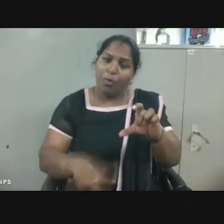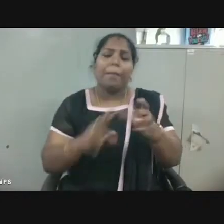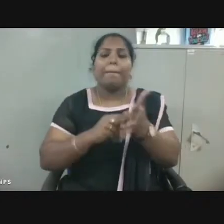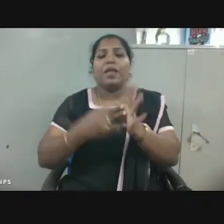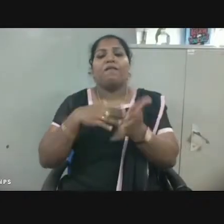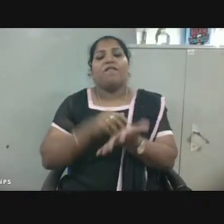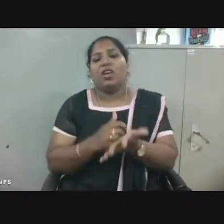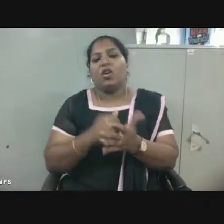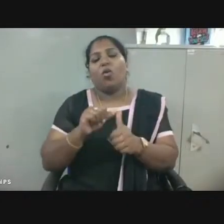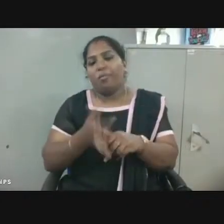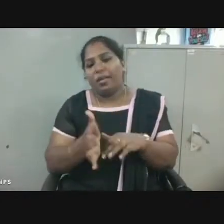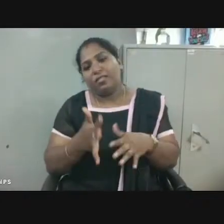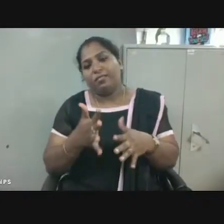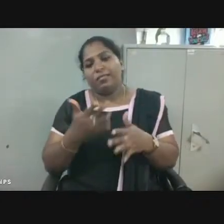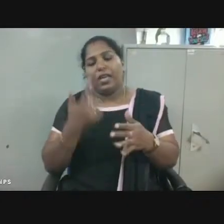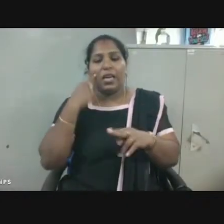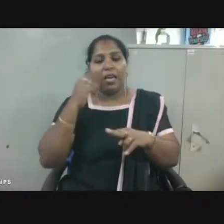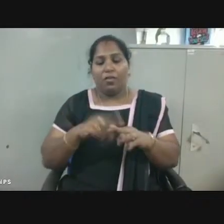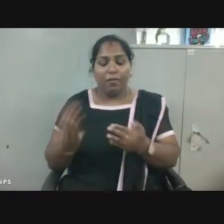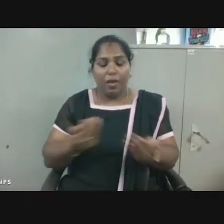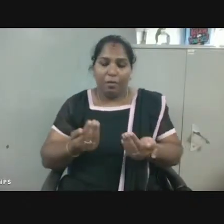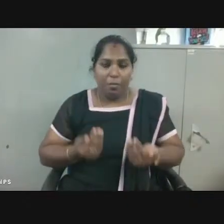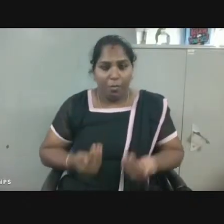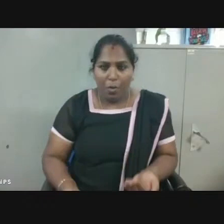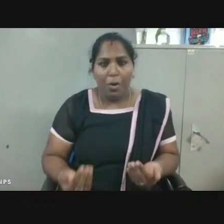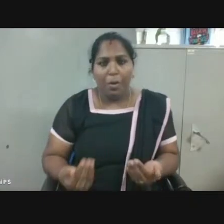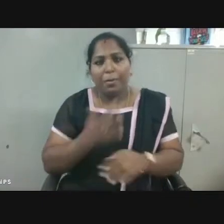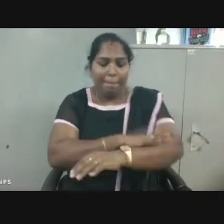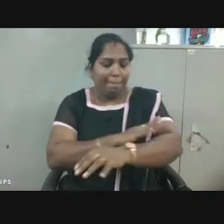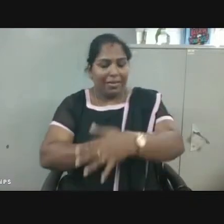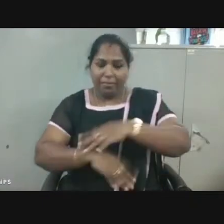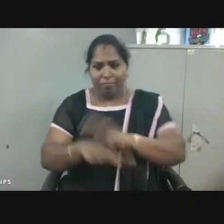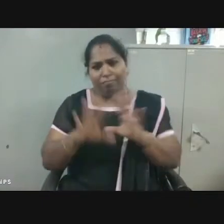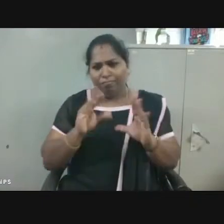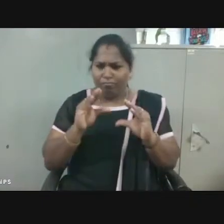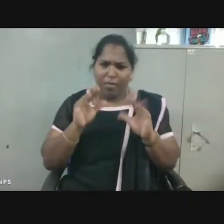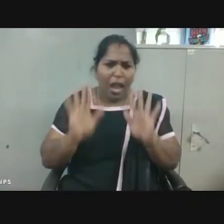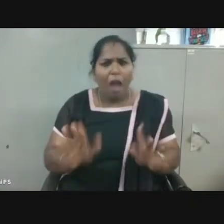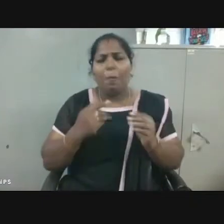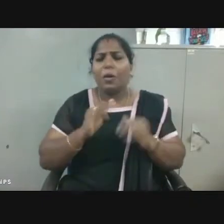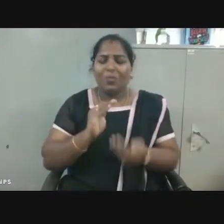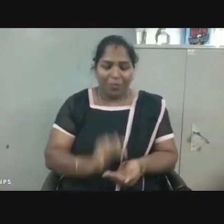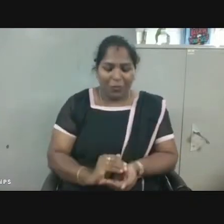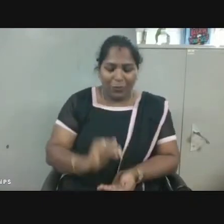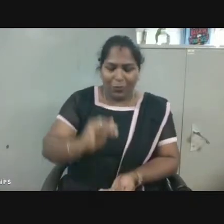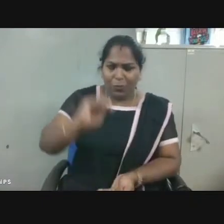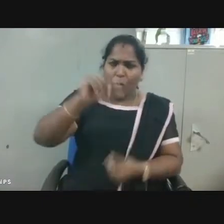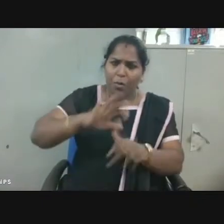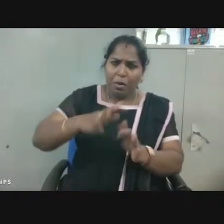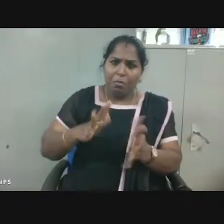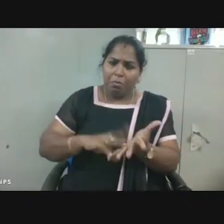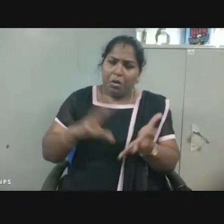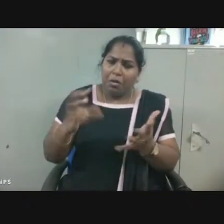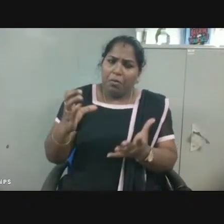നശിപ്പിച്ച് കളയും. അപ്പൊ നമ്മൾ ജനിക്കുമ്പോൾ നമുക്കൊരു കുഞ്ഞിനുണ്ടാക്കുന്ന മസിലുകൾ അത് പിന്നെ വളരുകയാണ് വേണ്ടത്. പക്ഷെ ഈ ഡിസ്ട്രോഫിൻ പ്രോട്ടീൻ ഇല്ലെങ്കിൽ